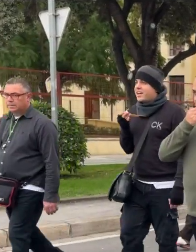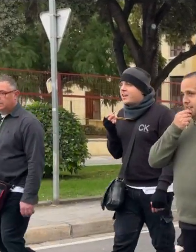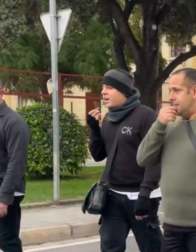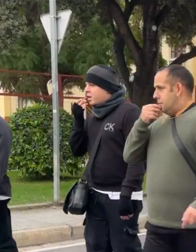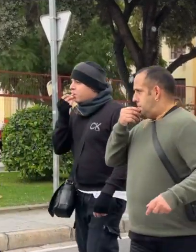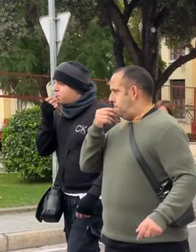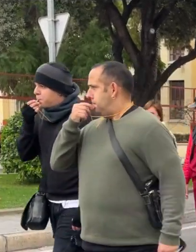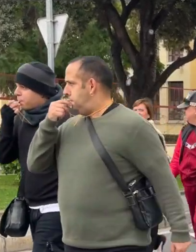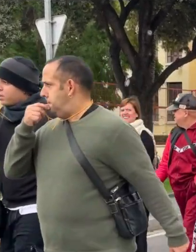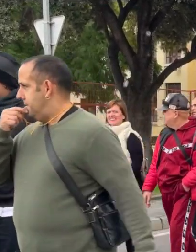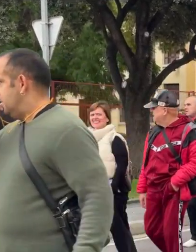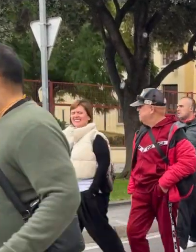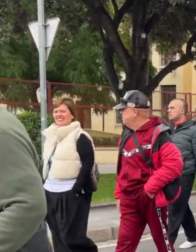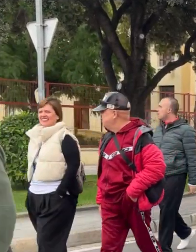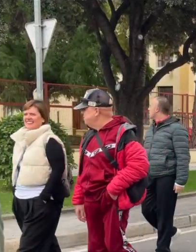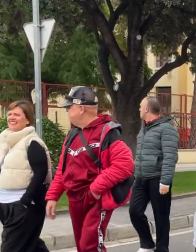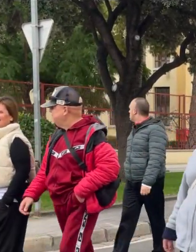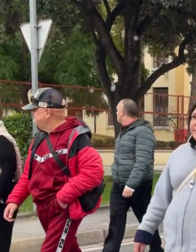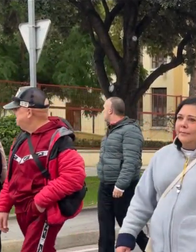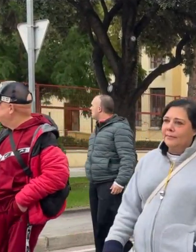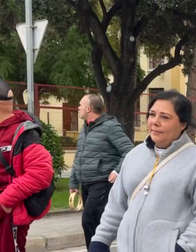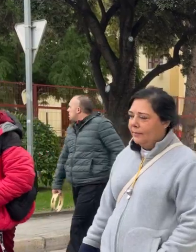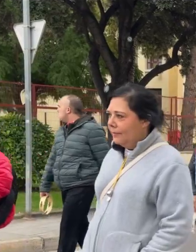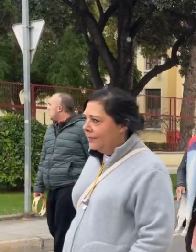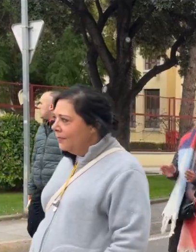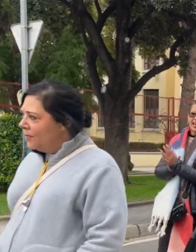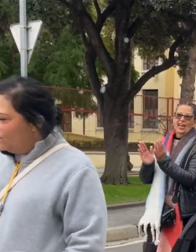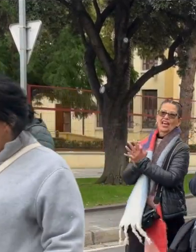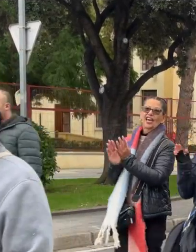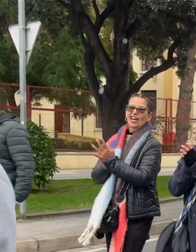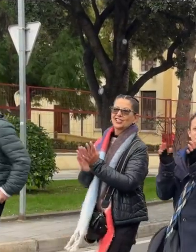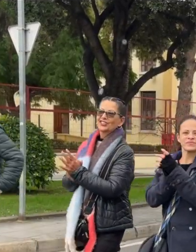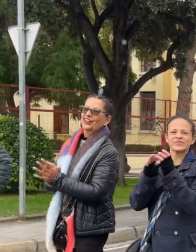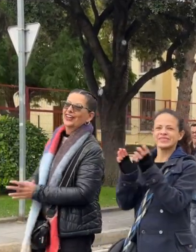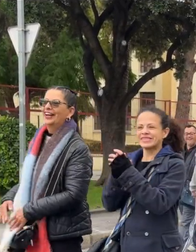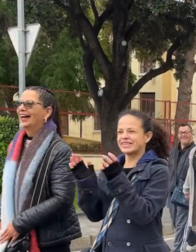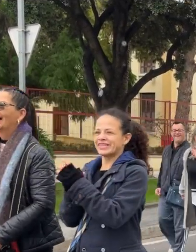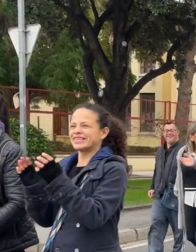Abre los ojos.